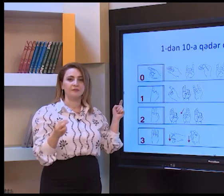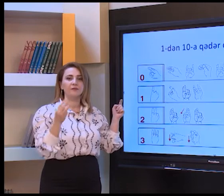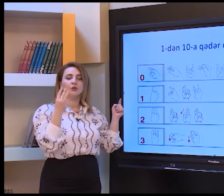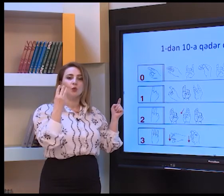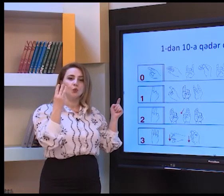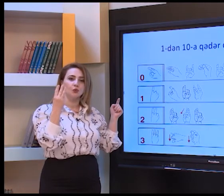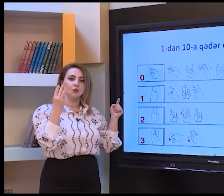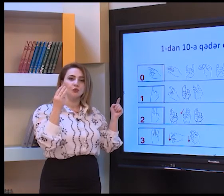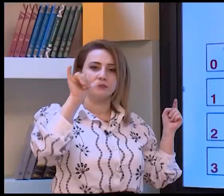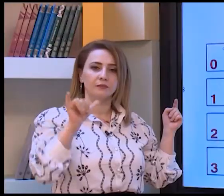3